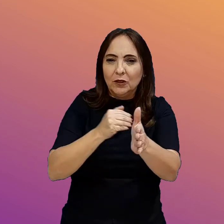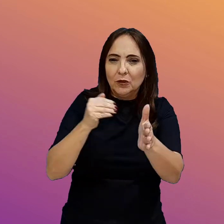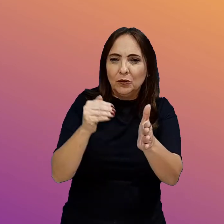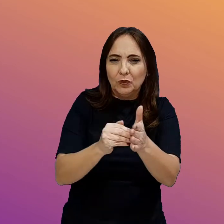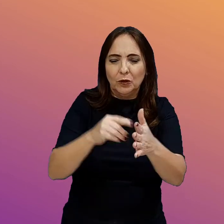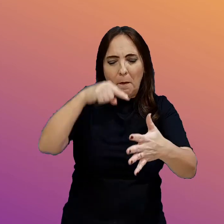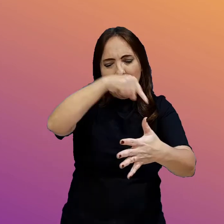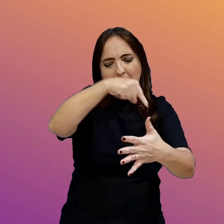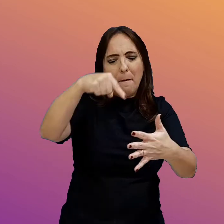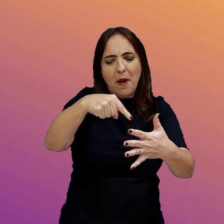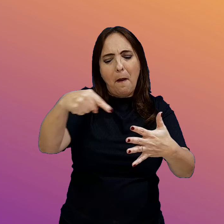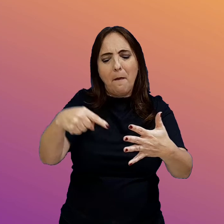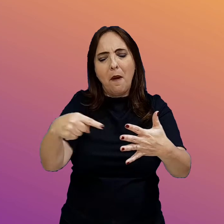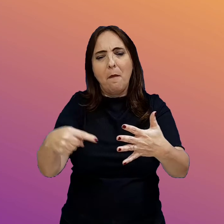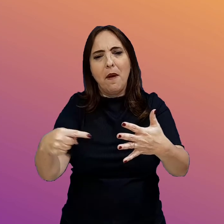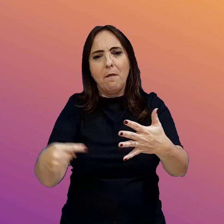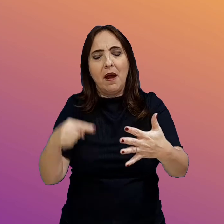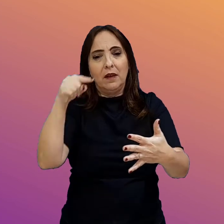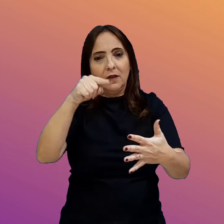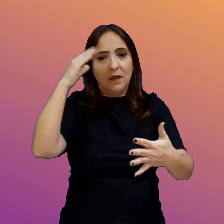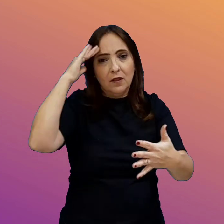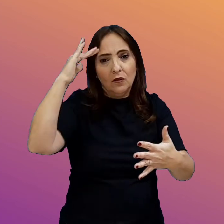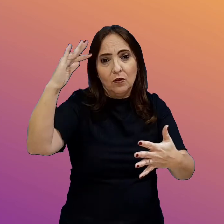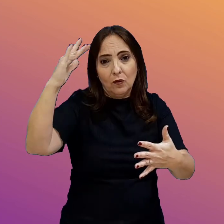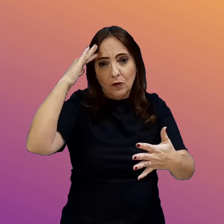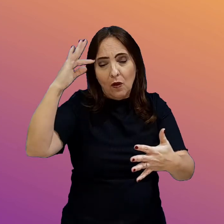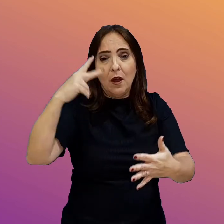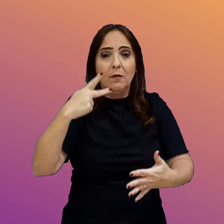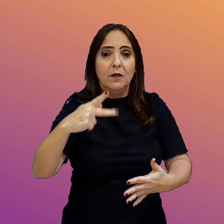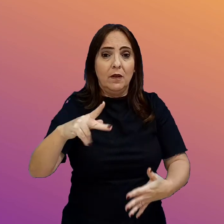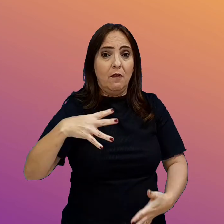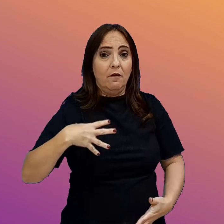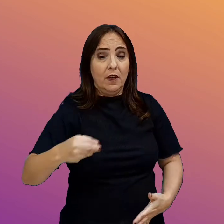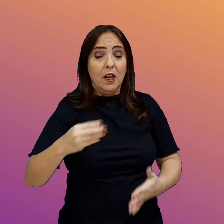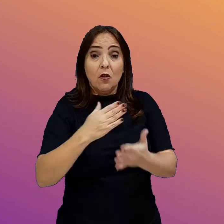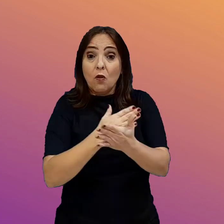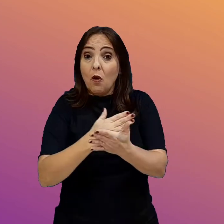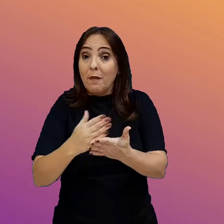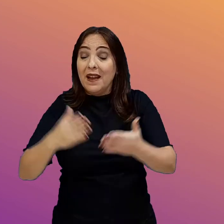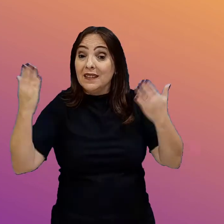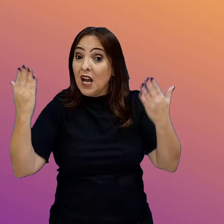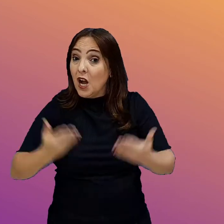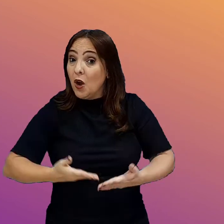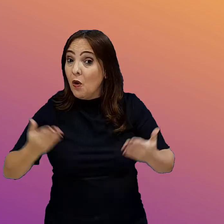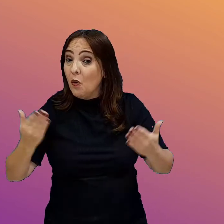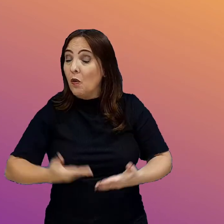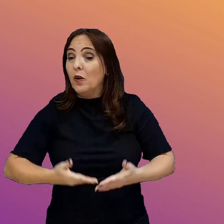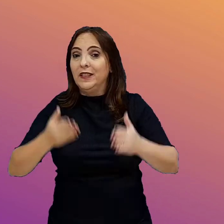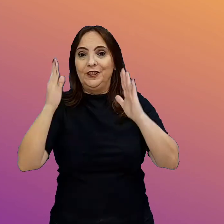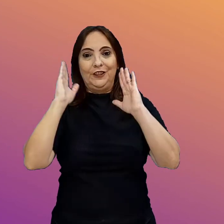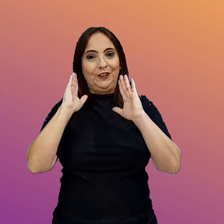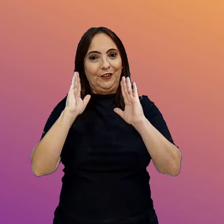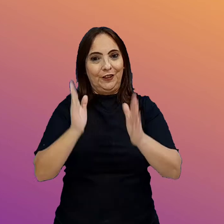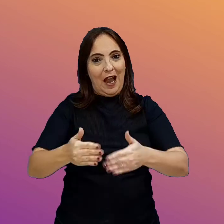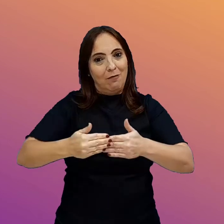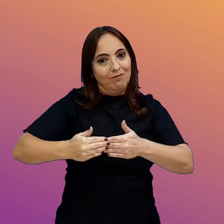você sonha, que você planeja, que você quer para o seu filho, começa hoje.